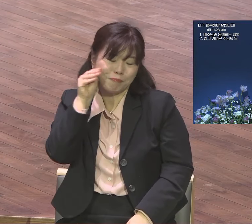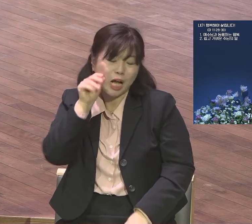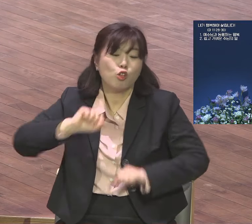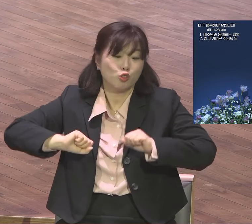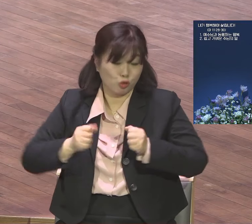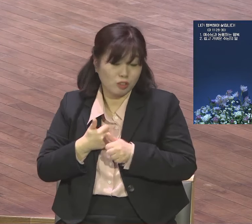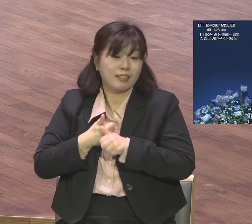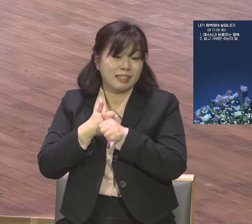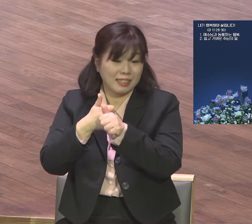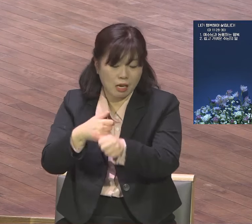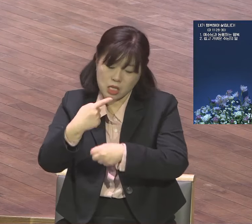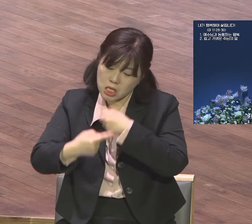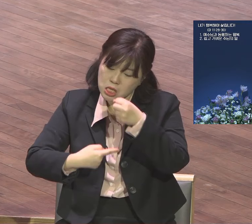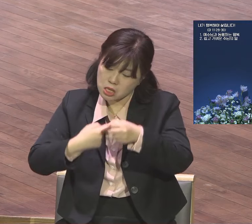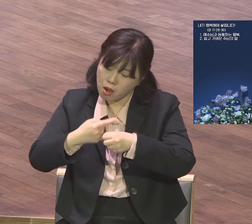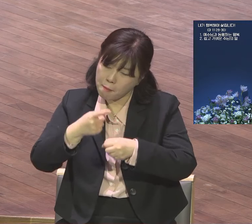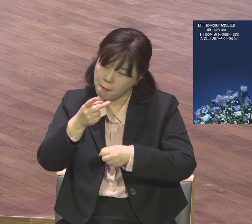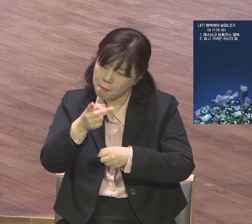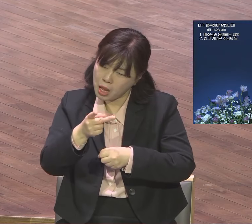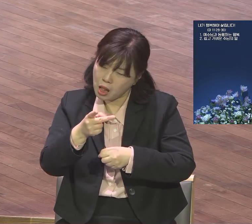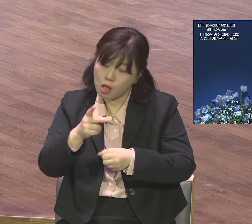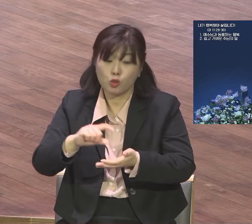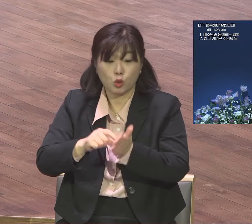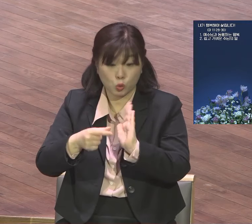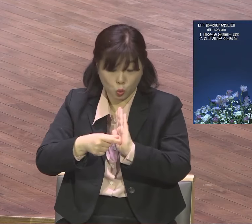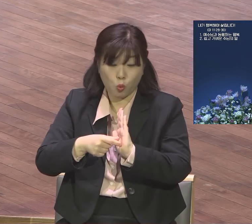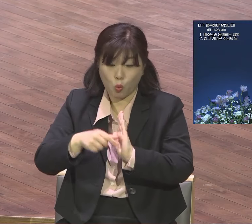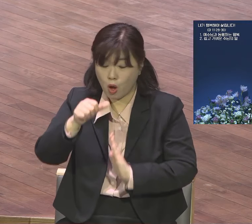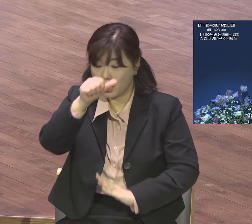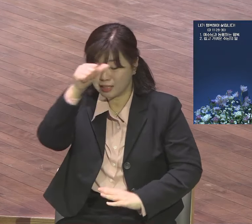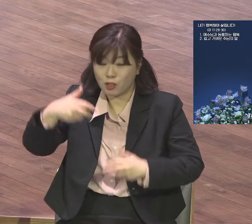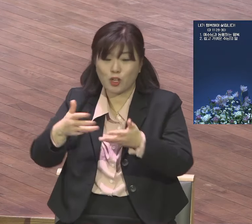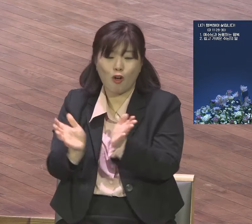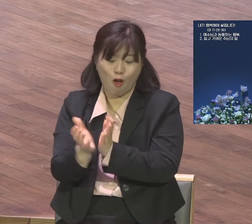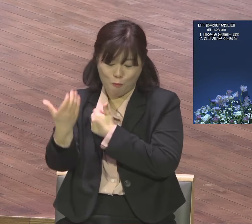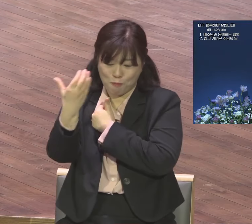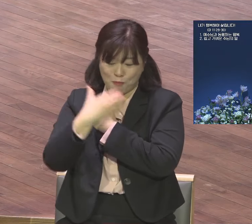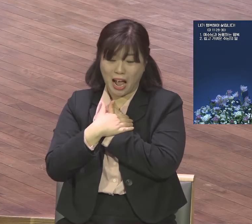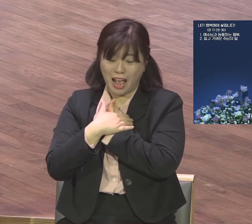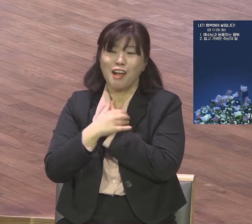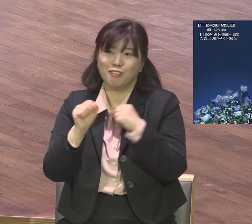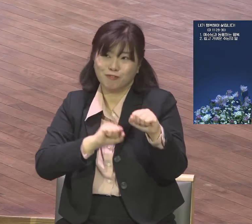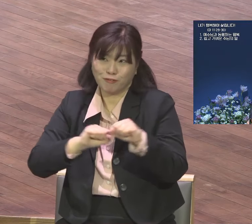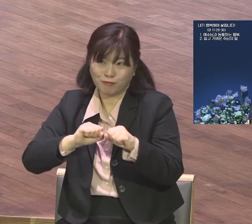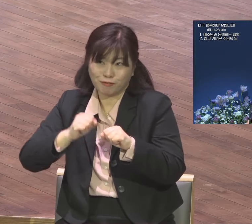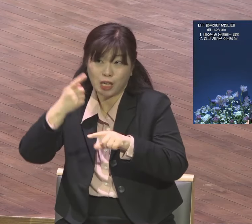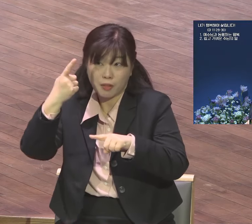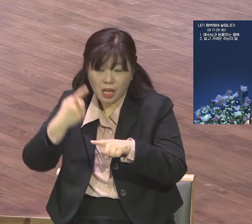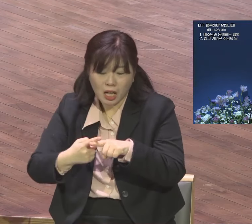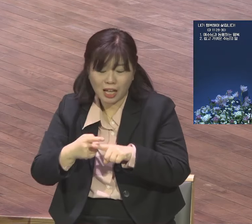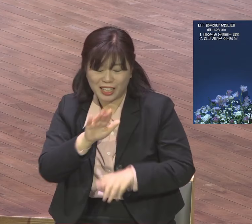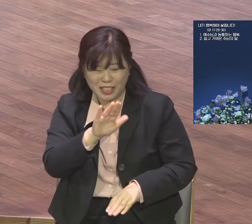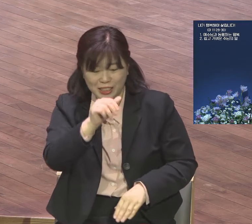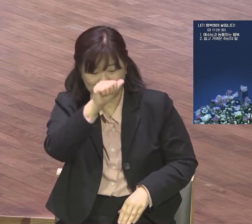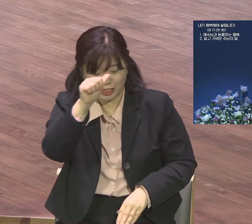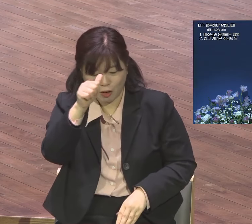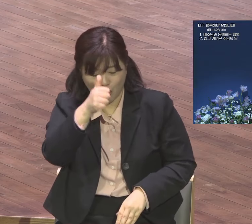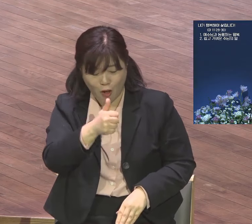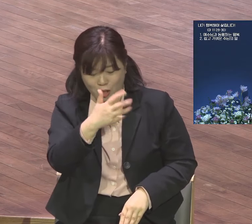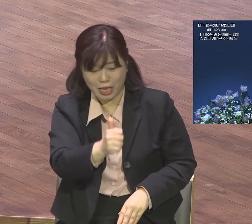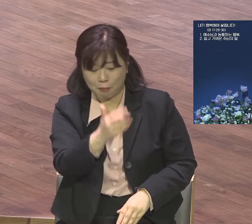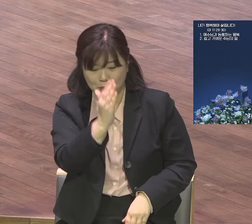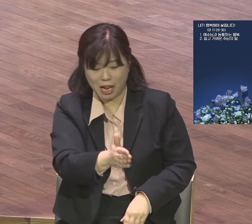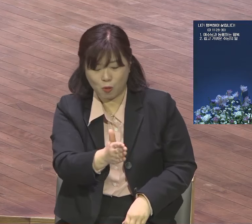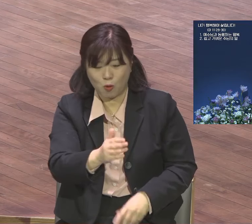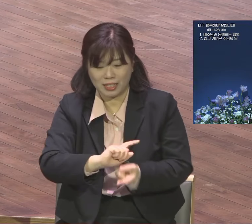하다가 또 교회에서 제안이 들어와서 제가 목회 지원 사역을 시작하게 된 것입니다. 지금도